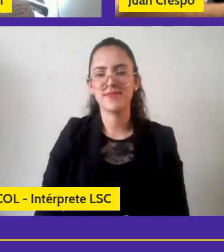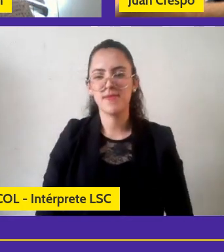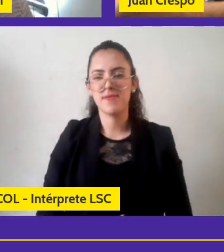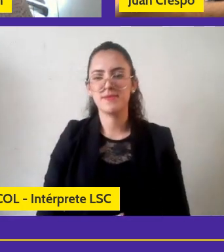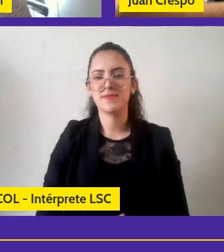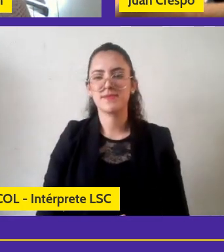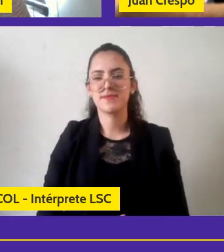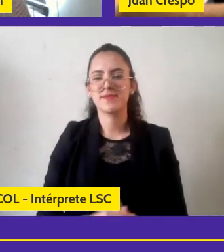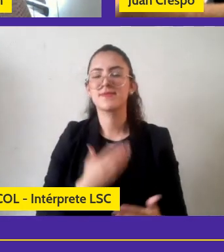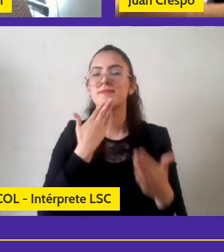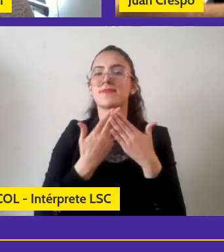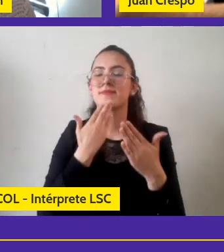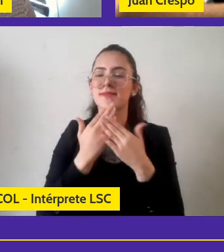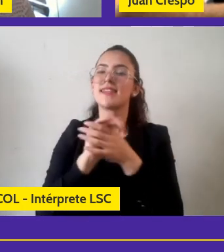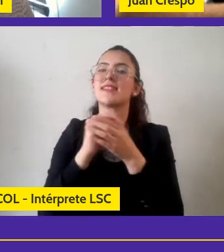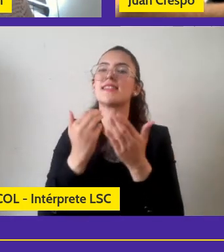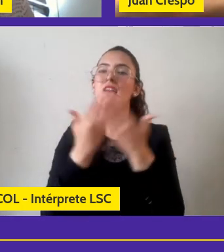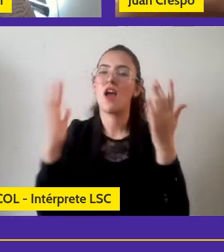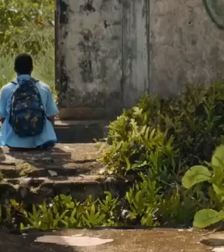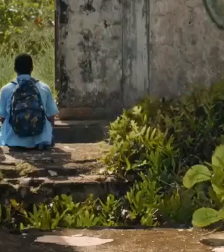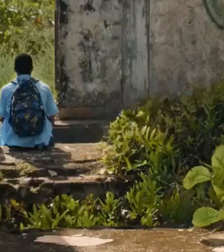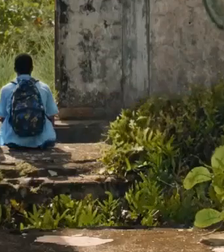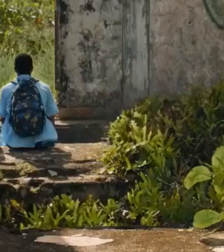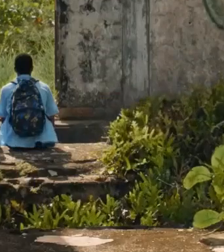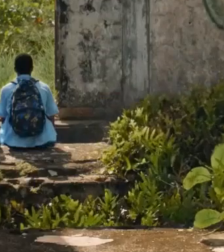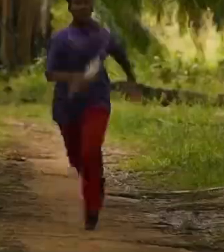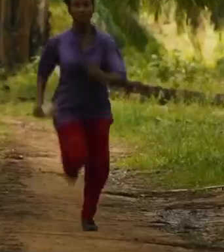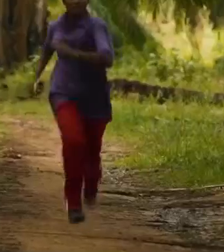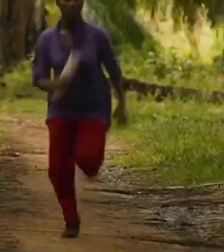Muchas gracias. Saludos a todos.